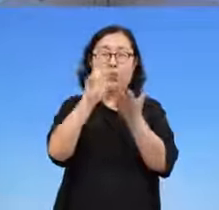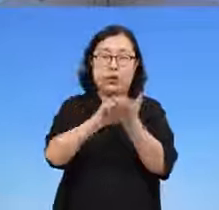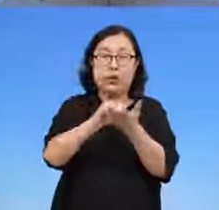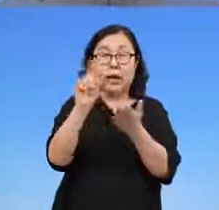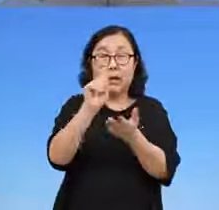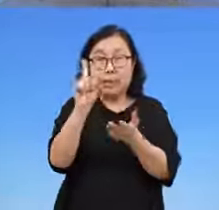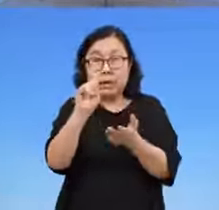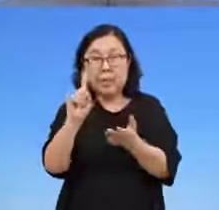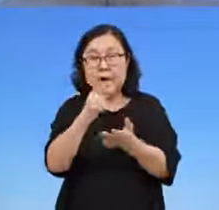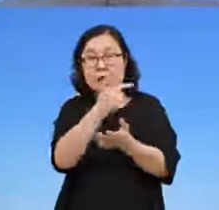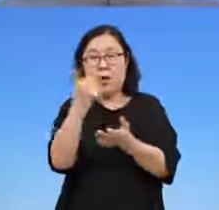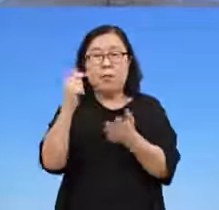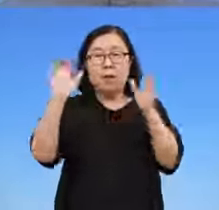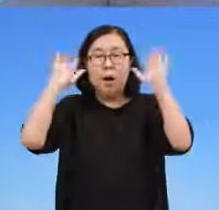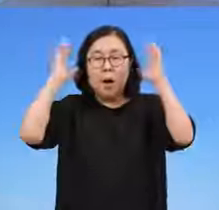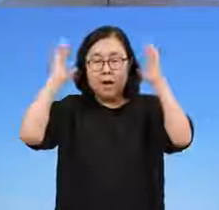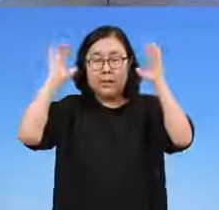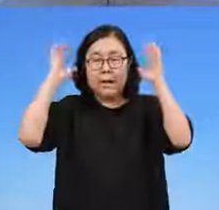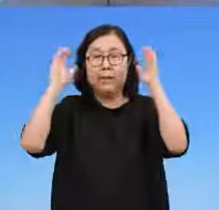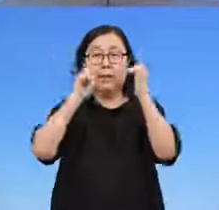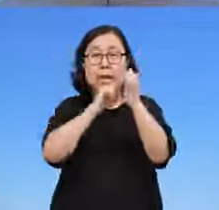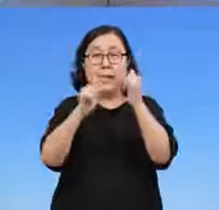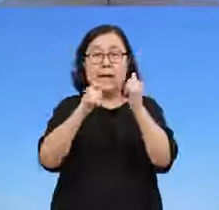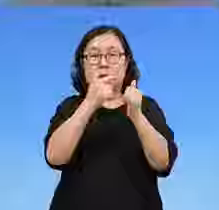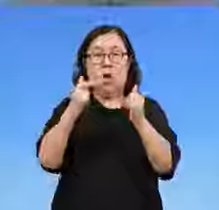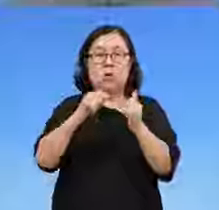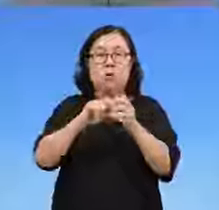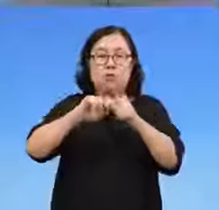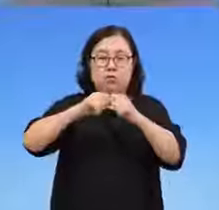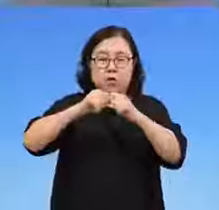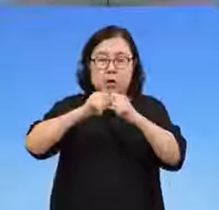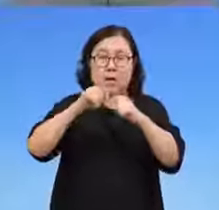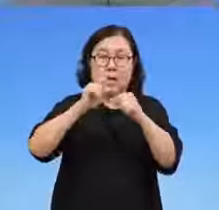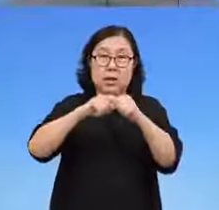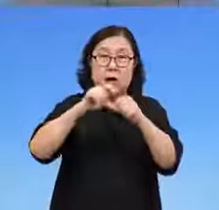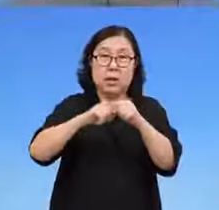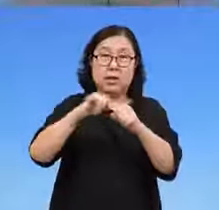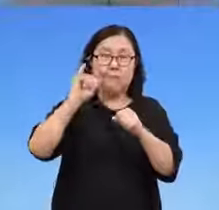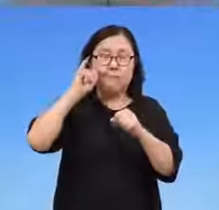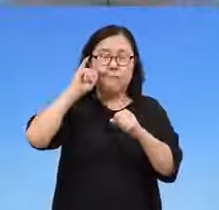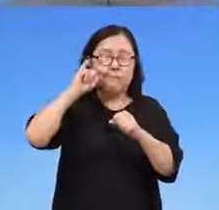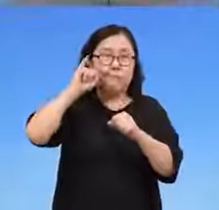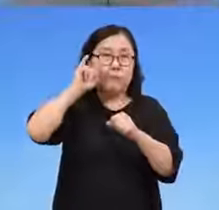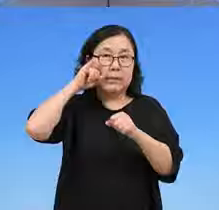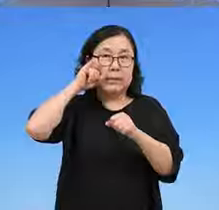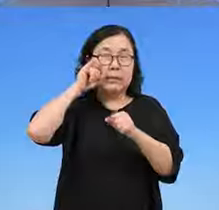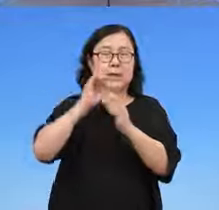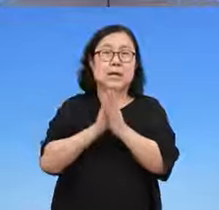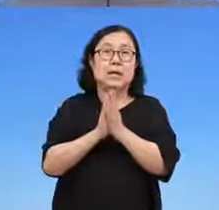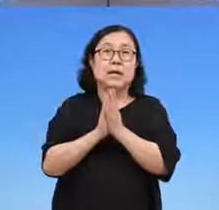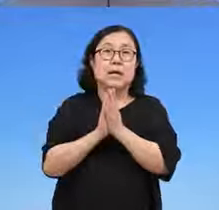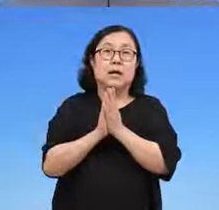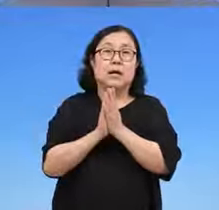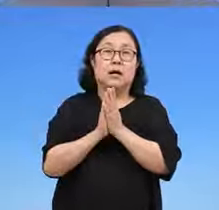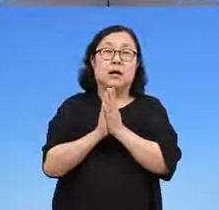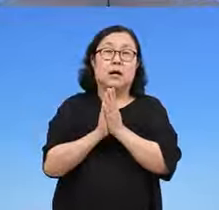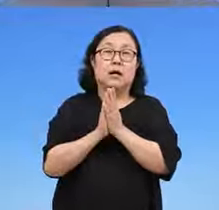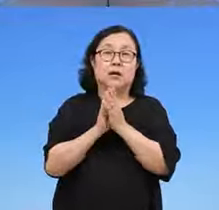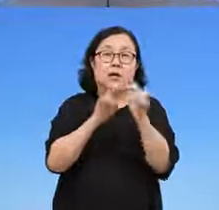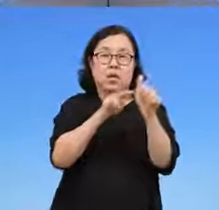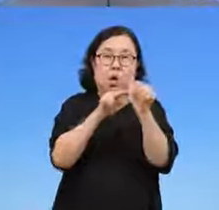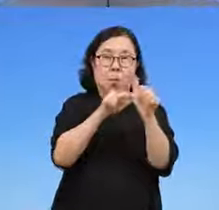하면은 한마디로 말하면 너무 어린 애들한테 너무 구체적인 생식기 정보나 그림 등을 보여주면 안